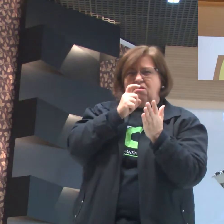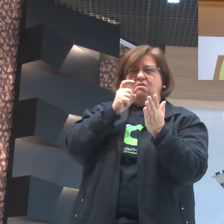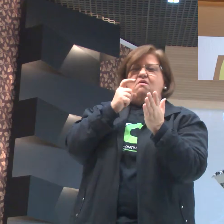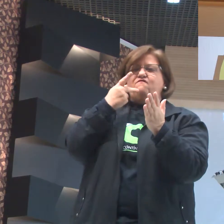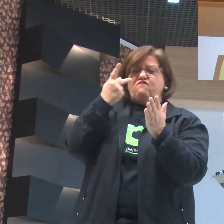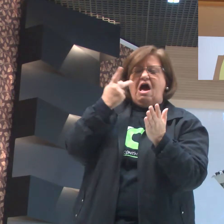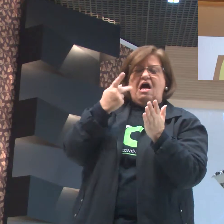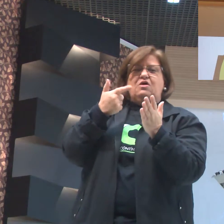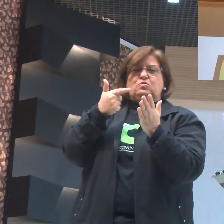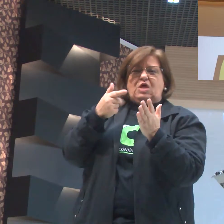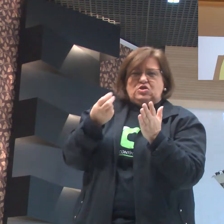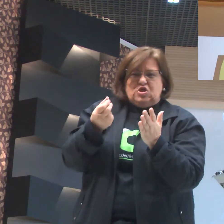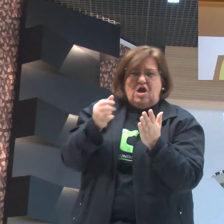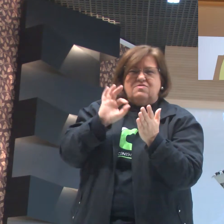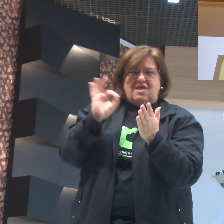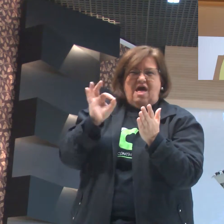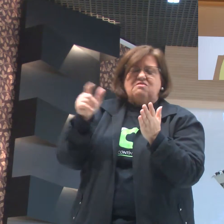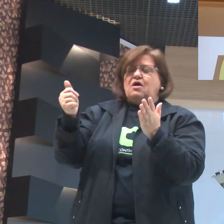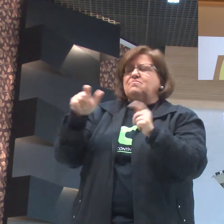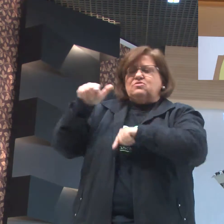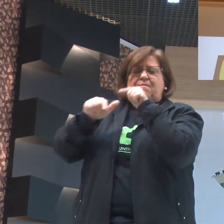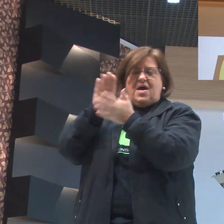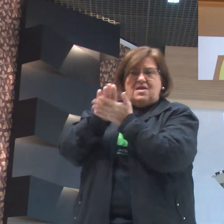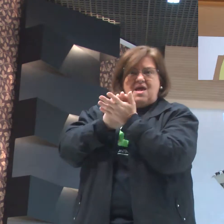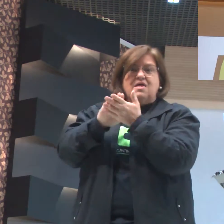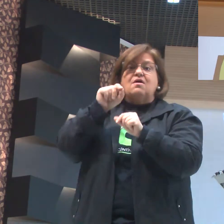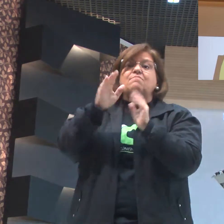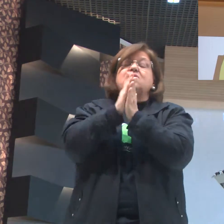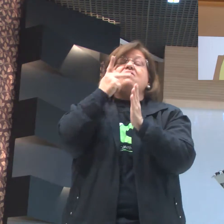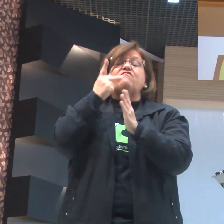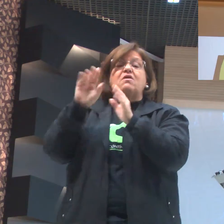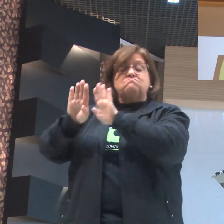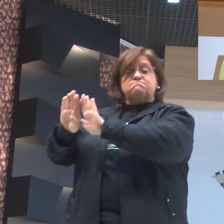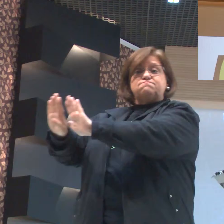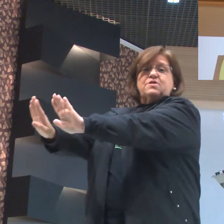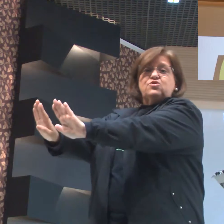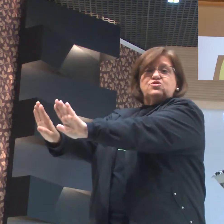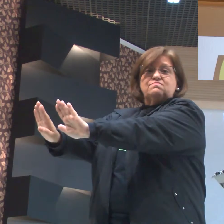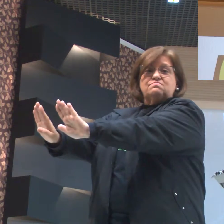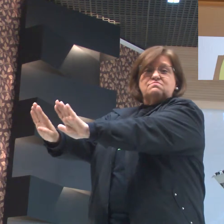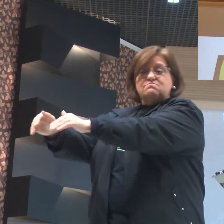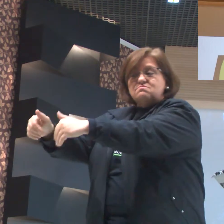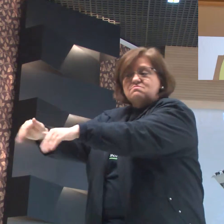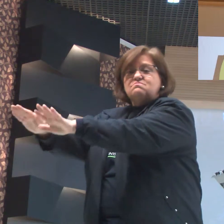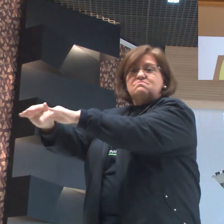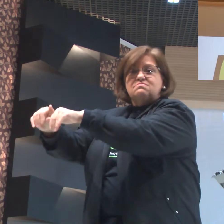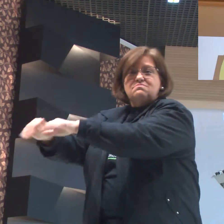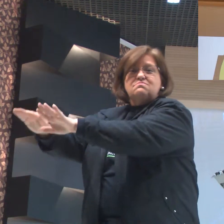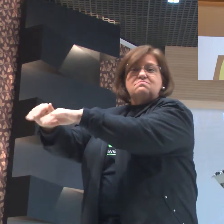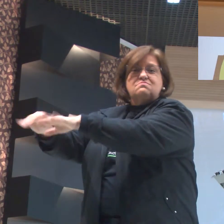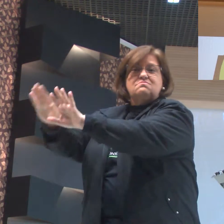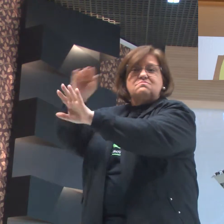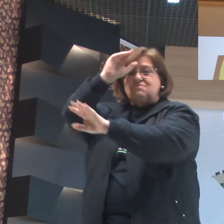3º capítulo, versículo 6. Ele também escreveu em 2 Tessalonicenses,